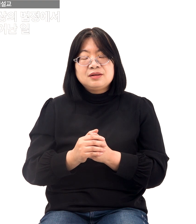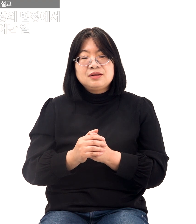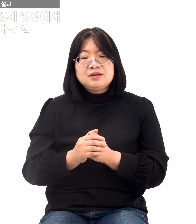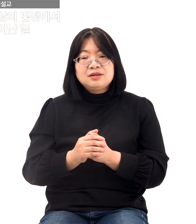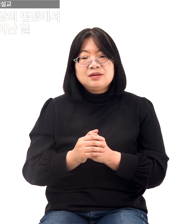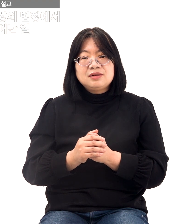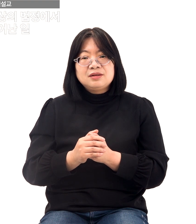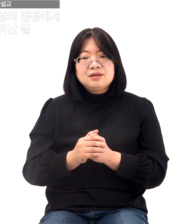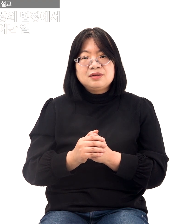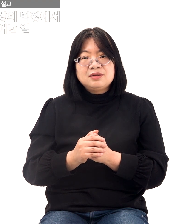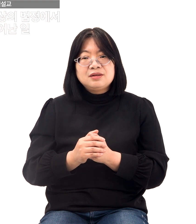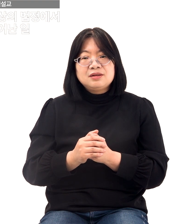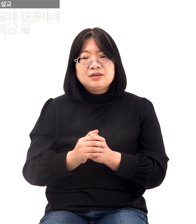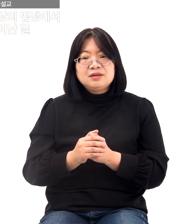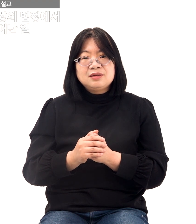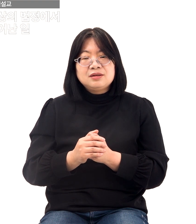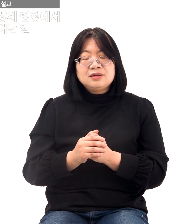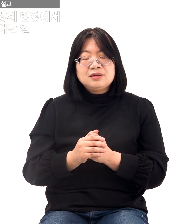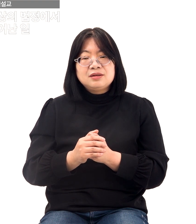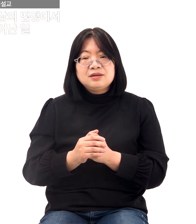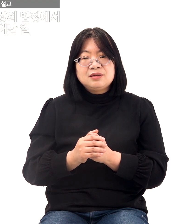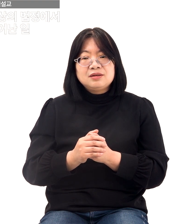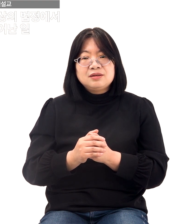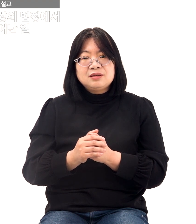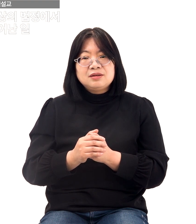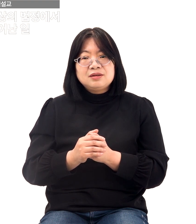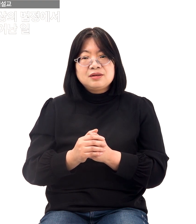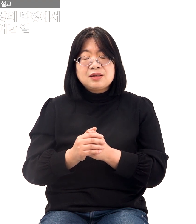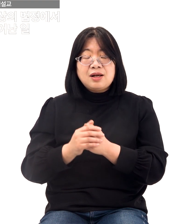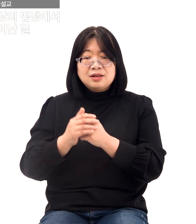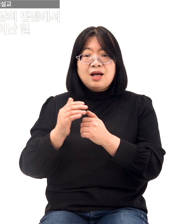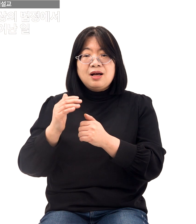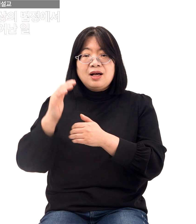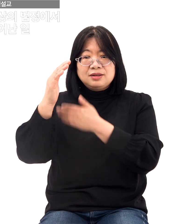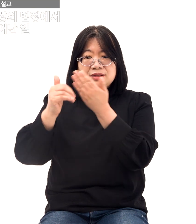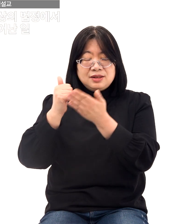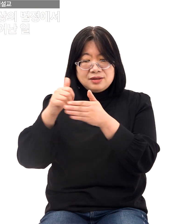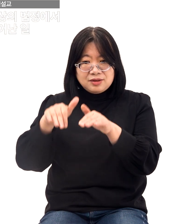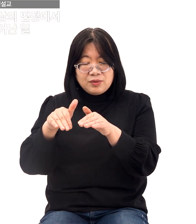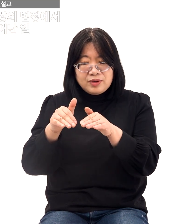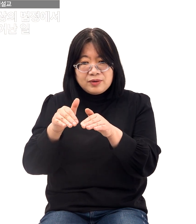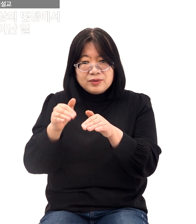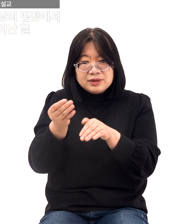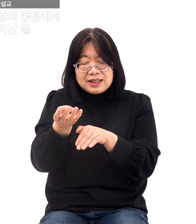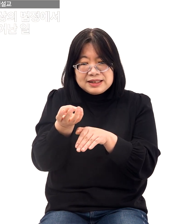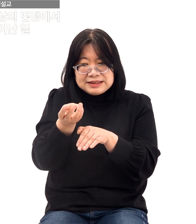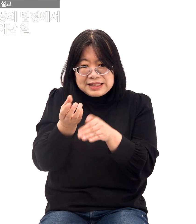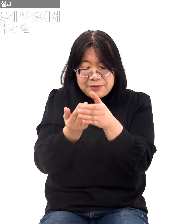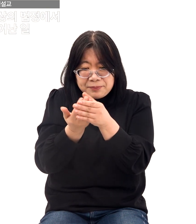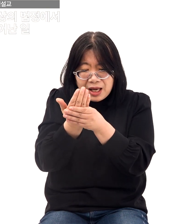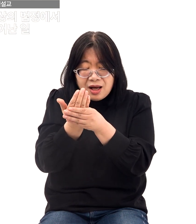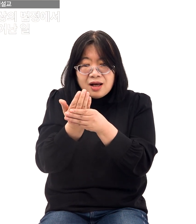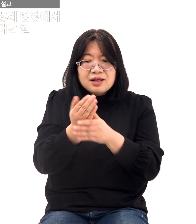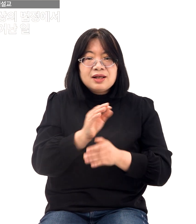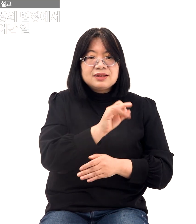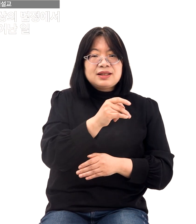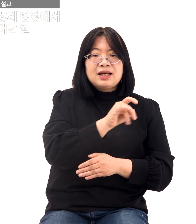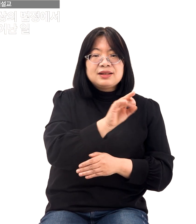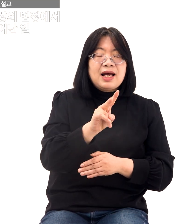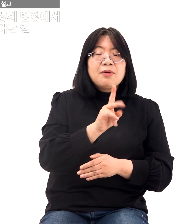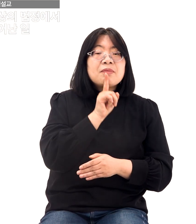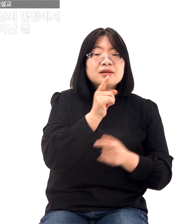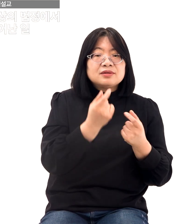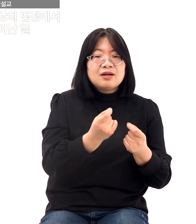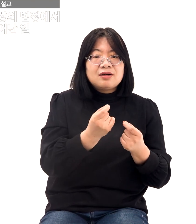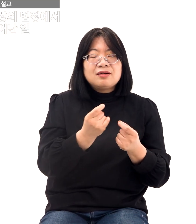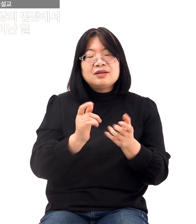말처럼 오실 메시아의 움트는 그림을 얘기합니다. 그렇게 주님은